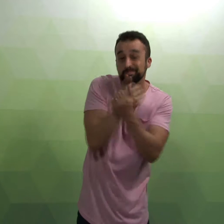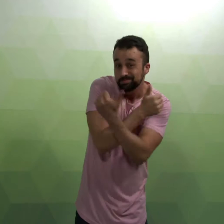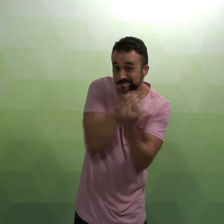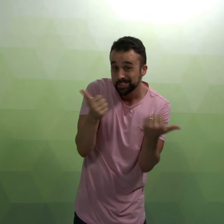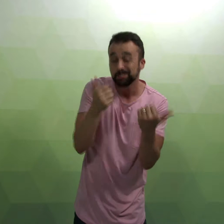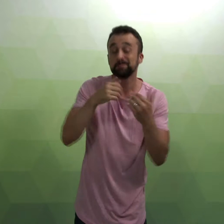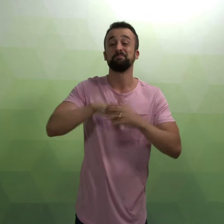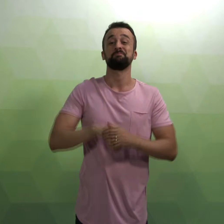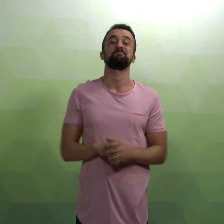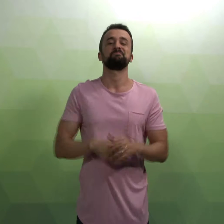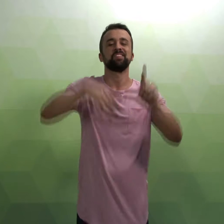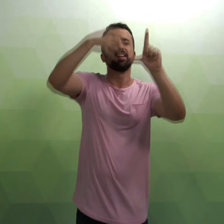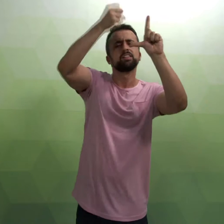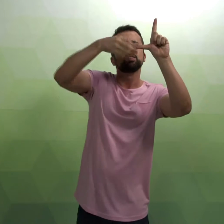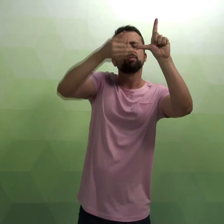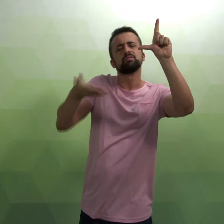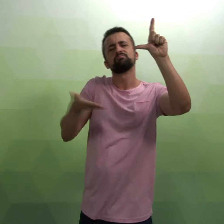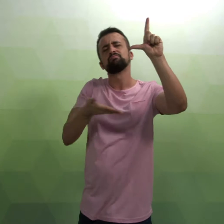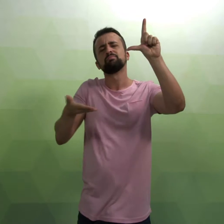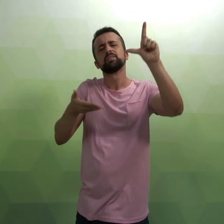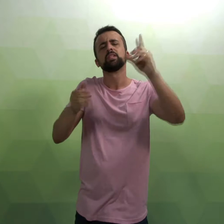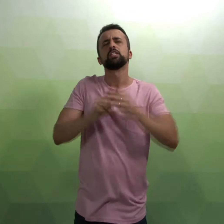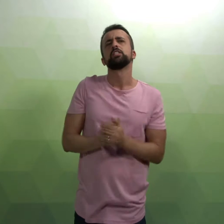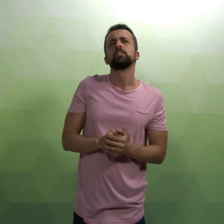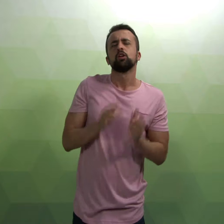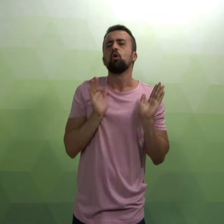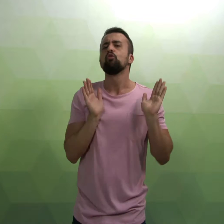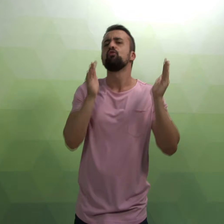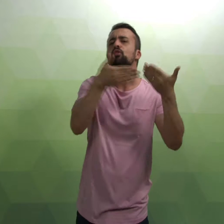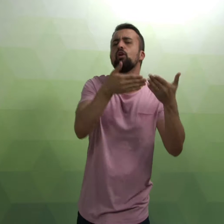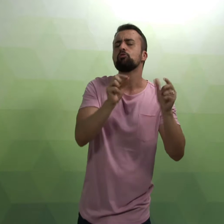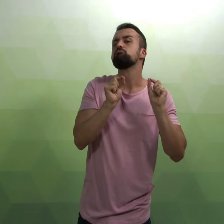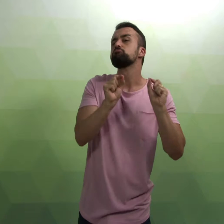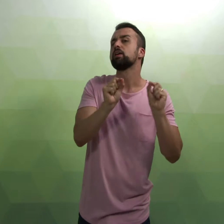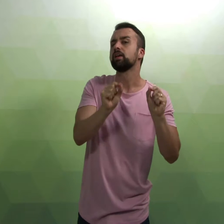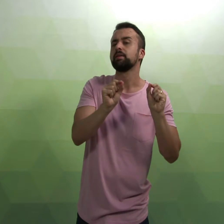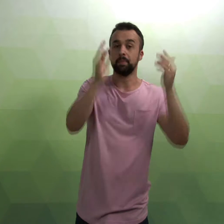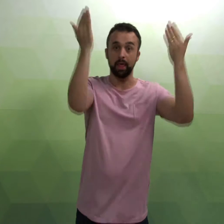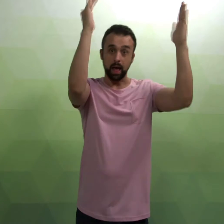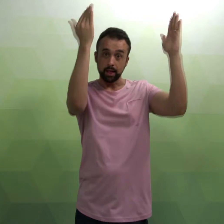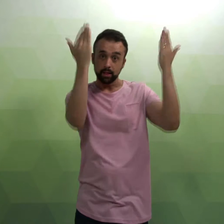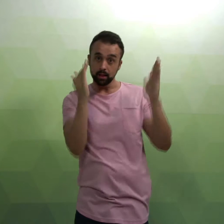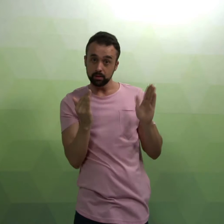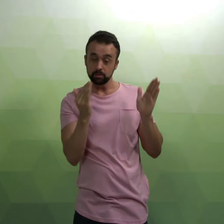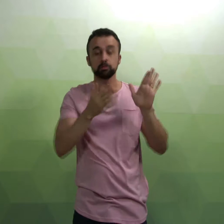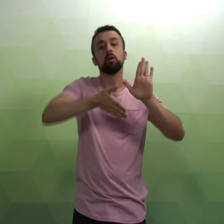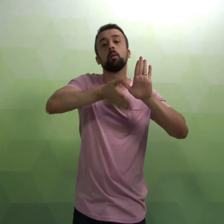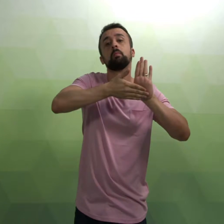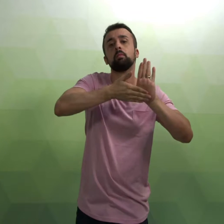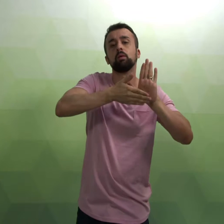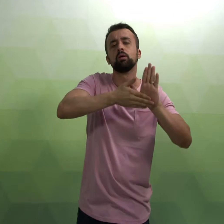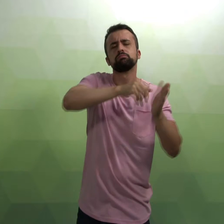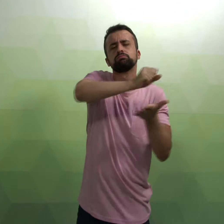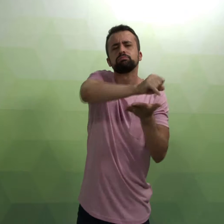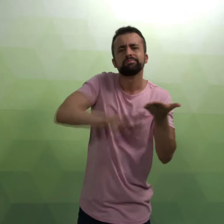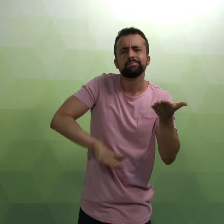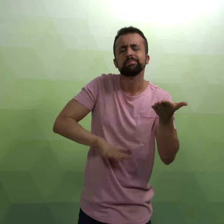Olá pessoal, tudo bem? Nesta videoaula daremos ênfase à análise de